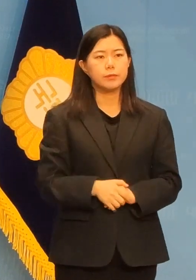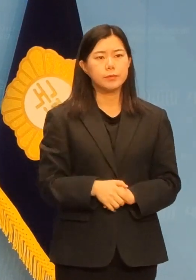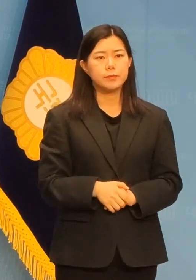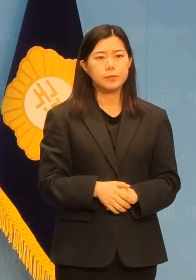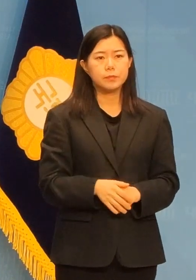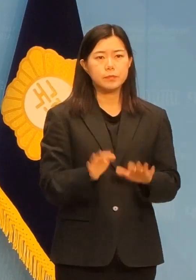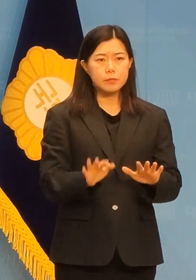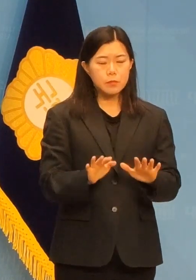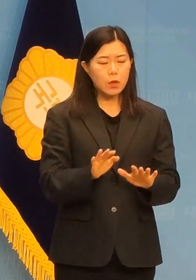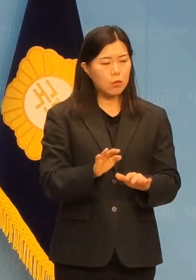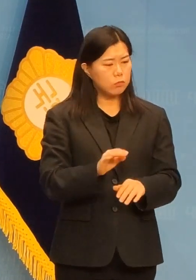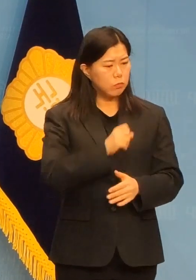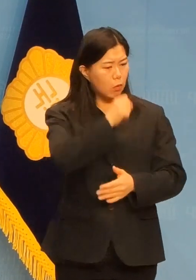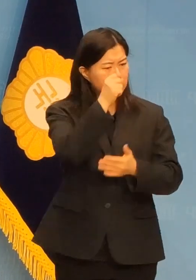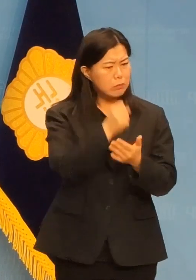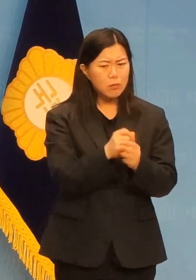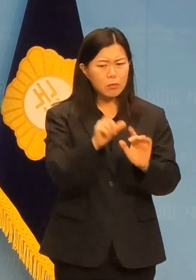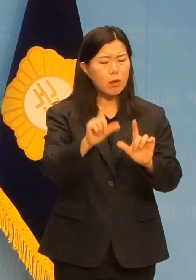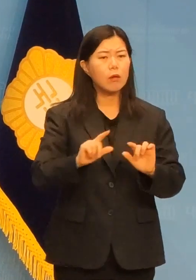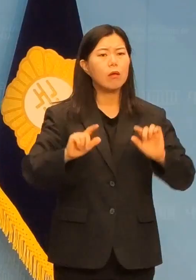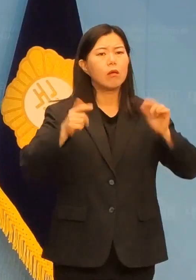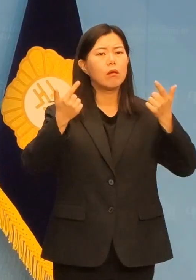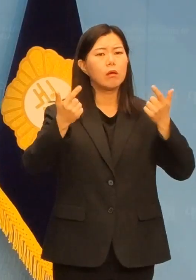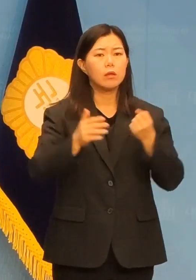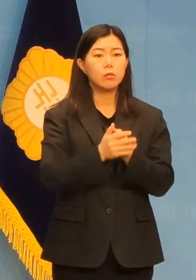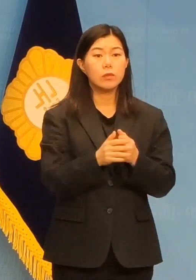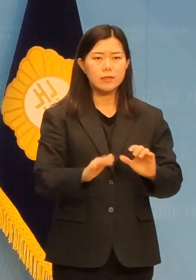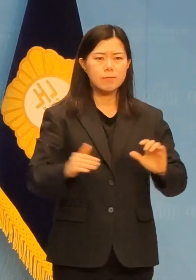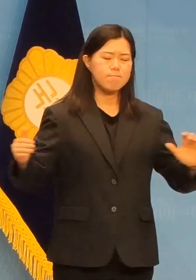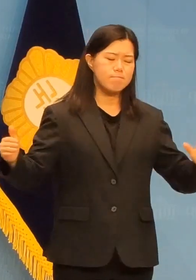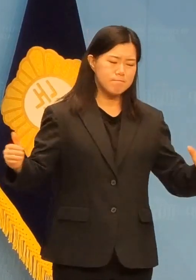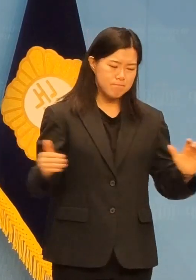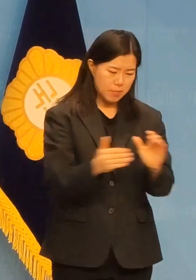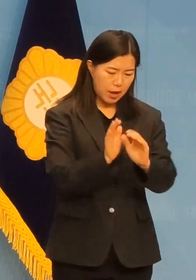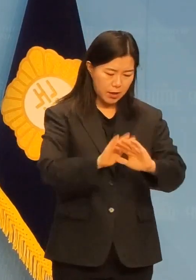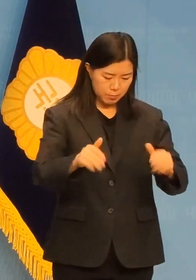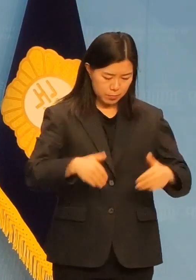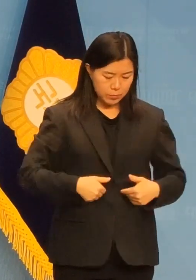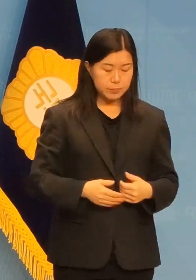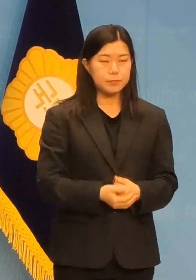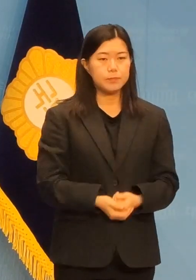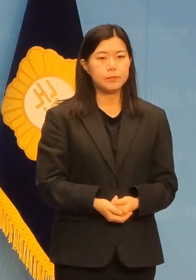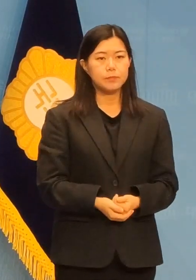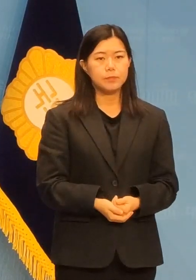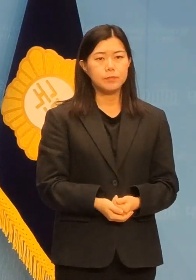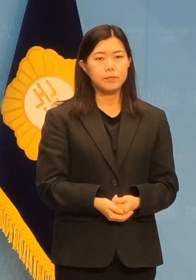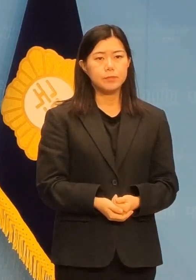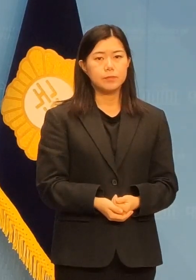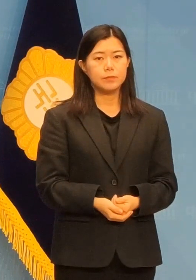이 비정상적인 구조를 이제 끝내야 합니다.